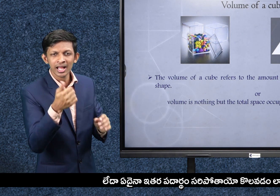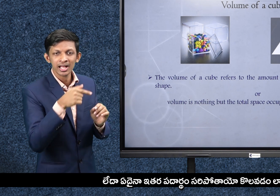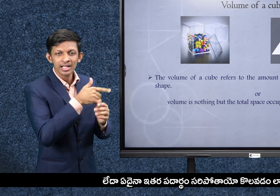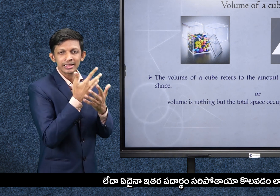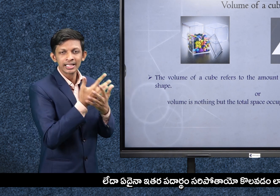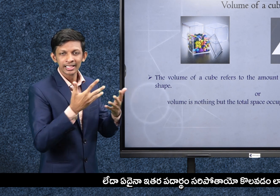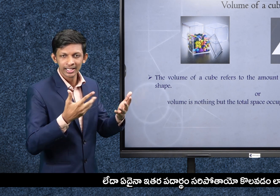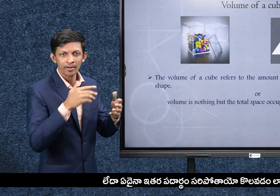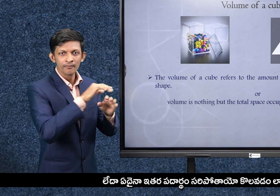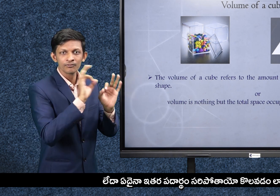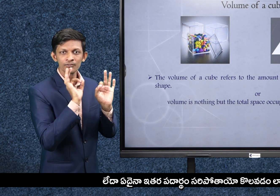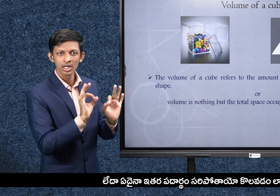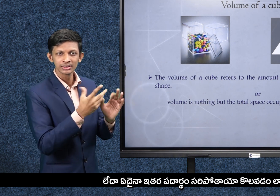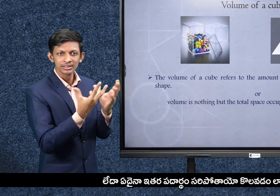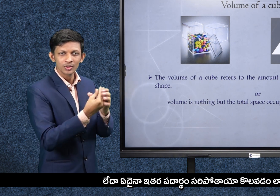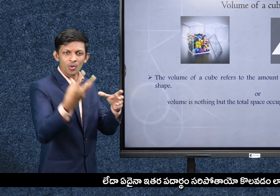పదార్థం సరిపోతాయో కొలవటం లాంటిది.